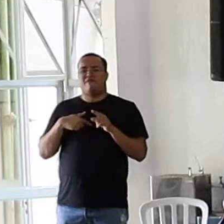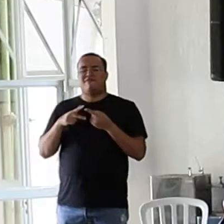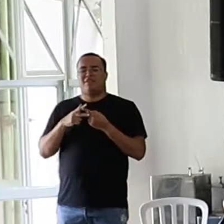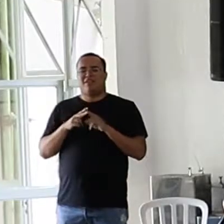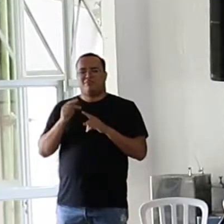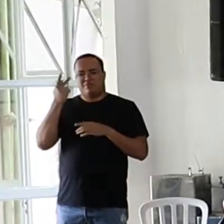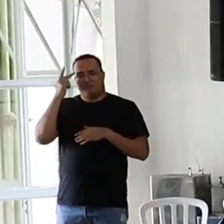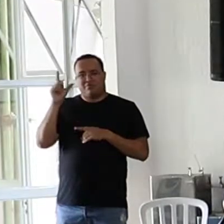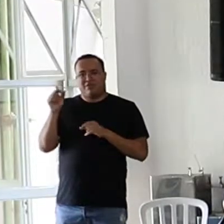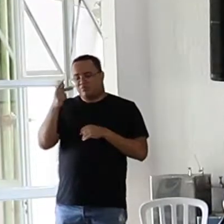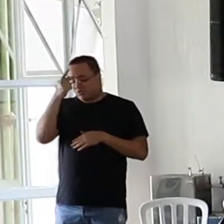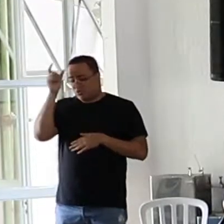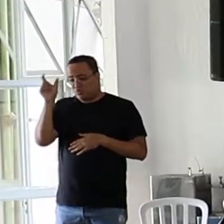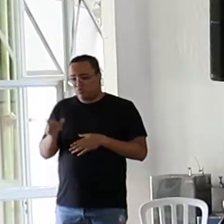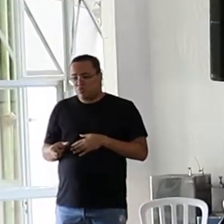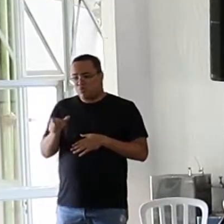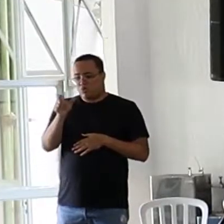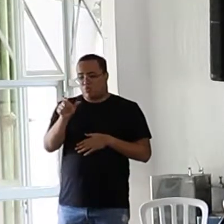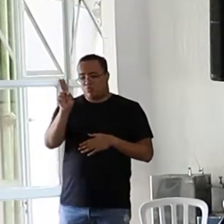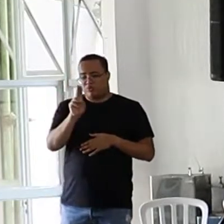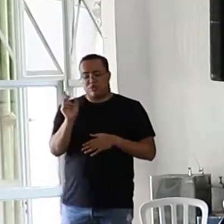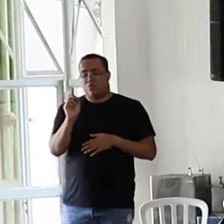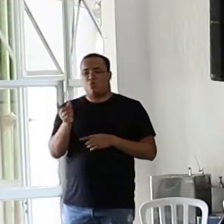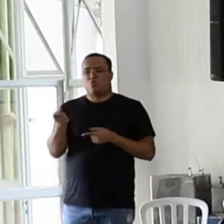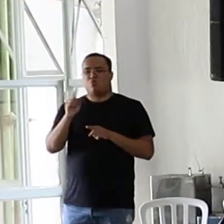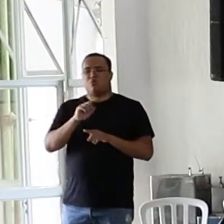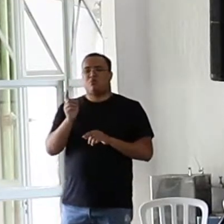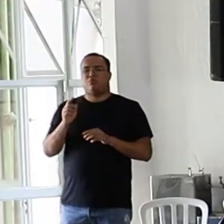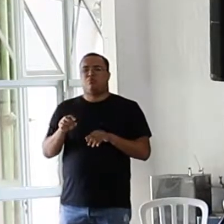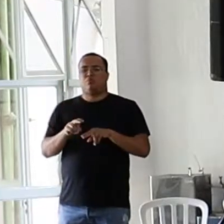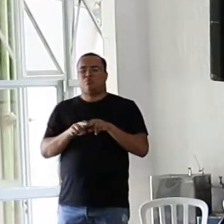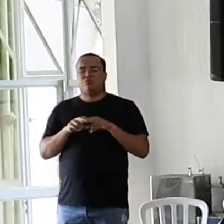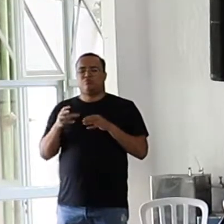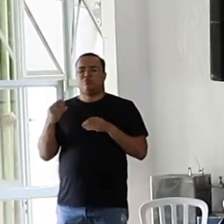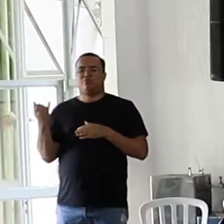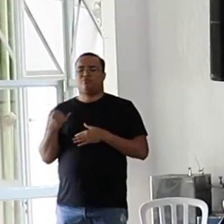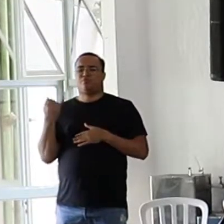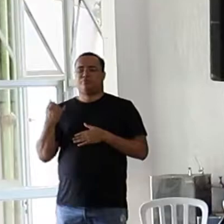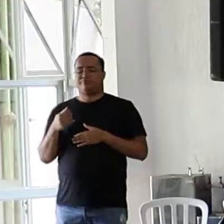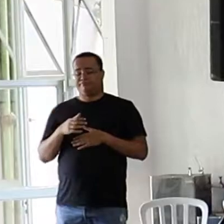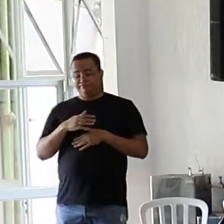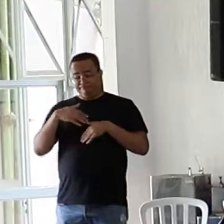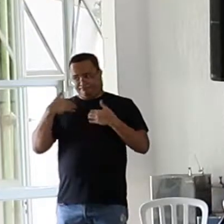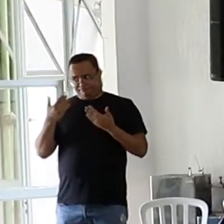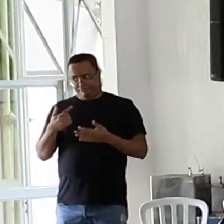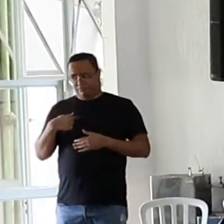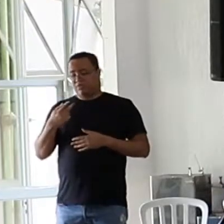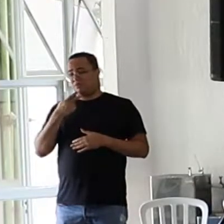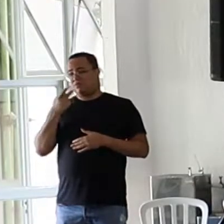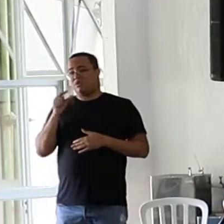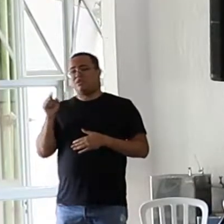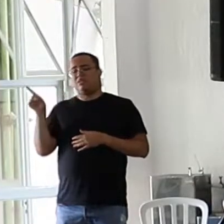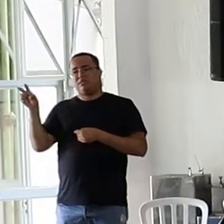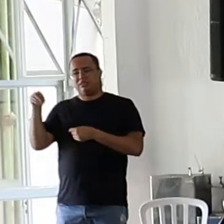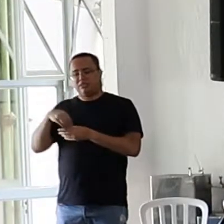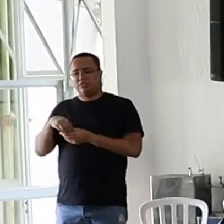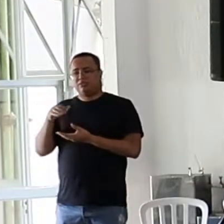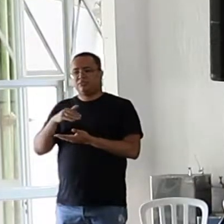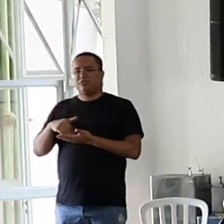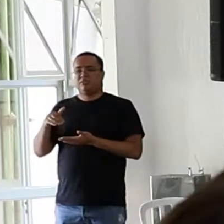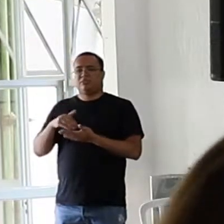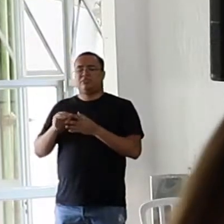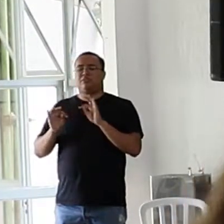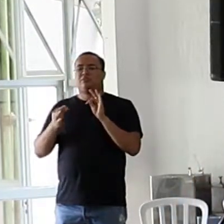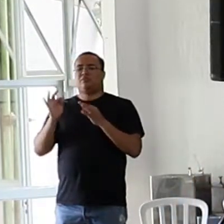Para viabilizar um filme todo em realidade virtual de Brasília patrimônio Mundial chama Brasília patrimônio